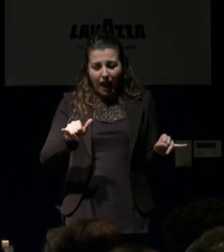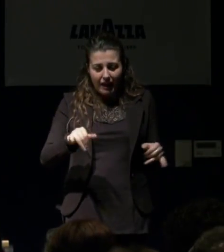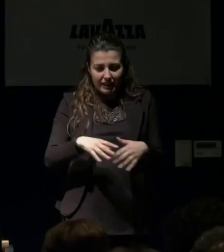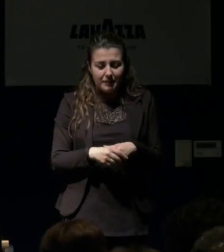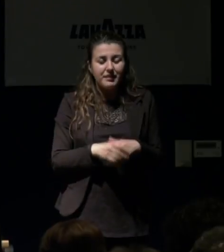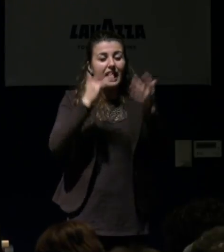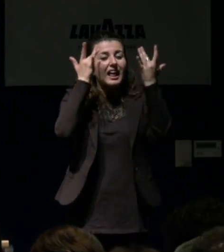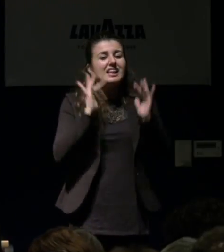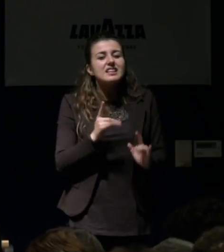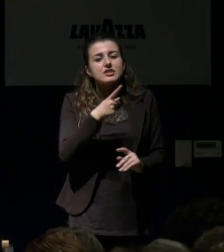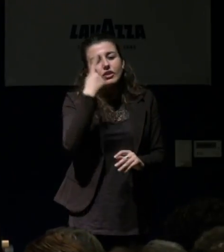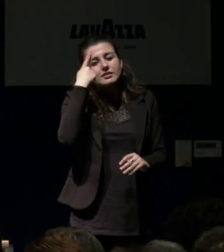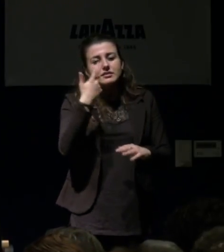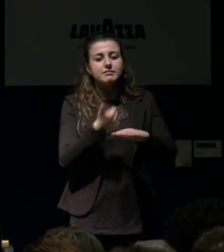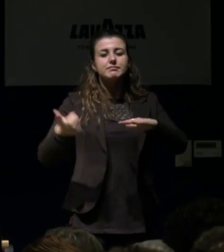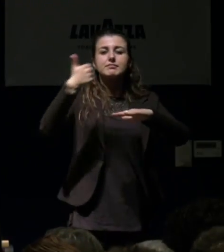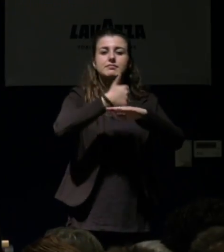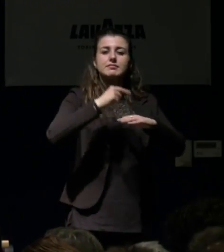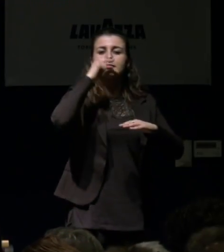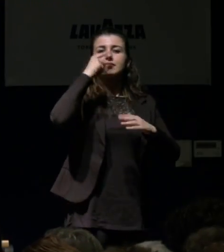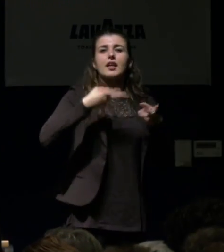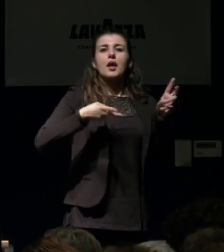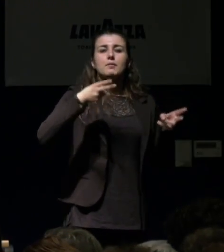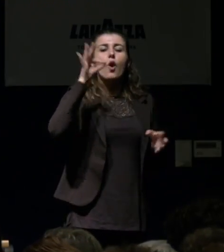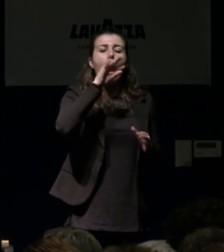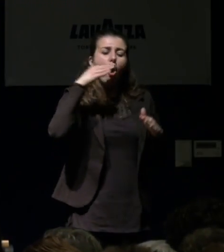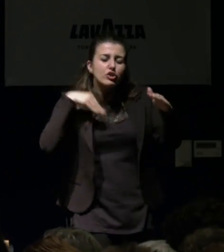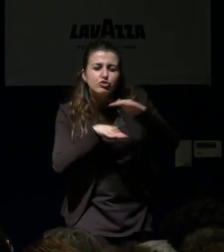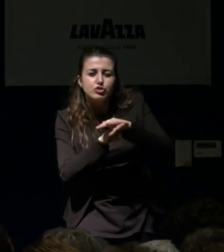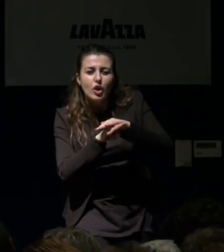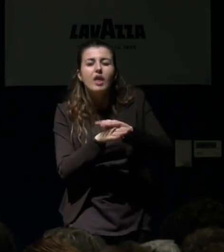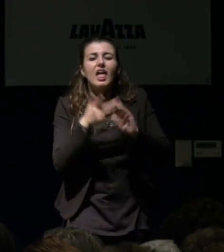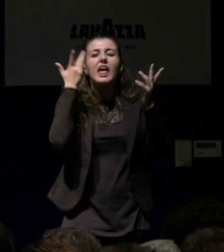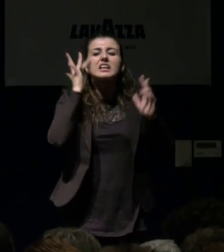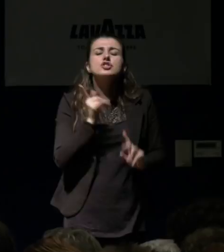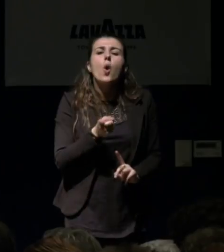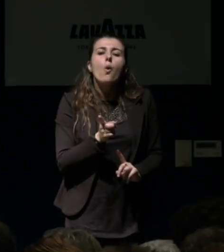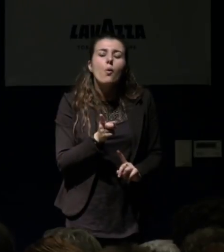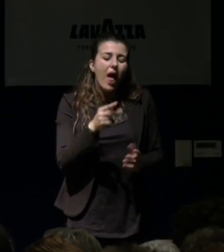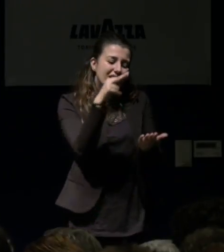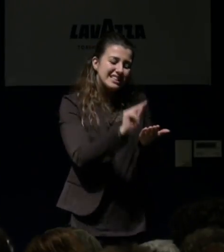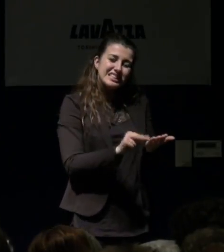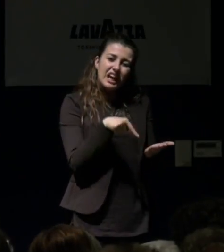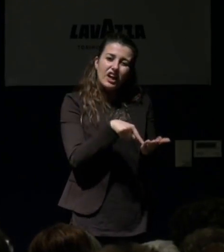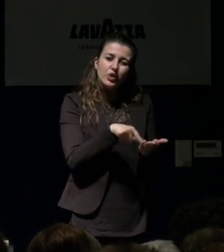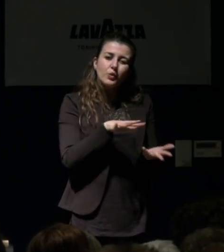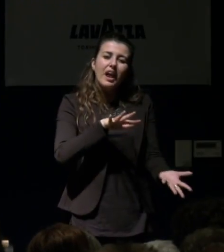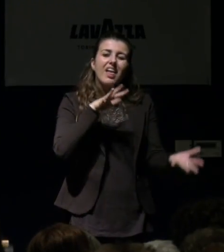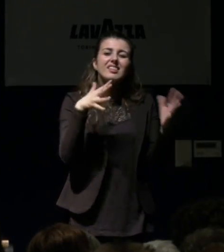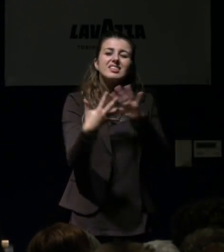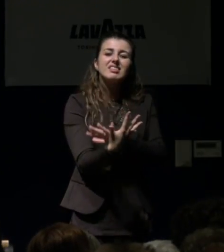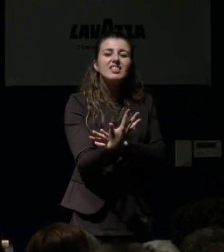il rischio se ti piazzi sopra di fianco sotto è possibile che la scrittura finisce di fare finisce per fare